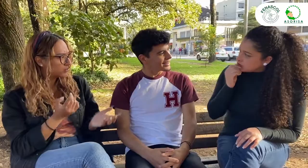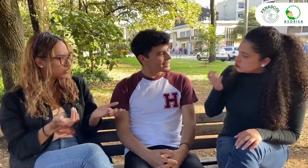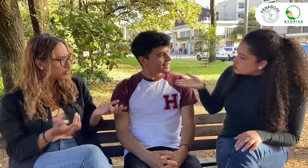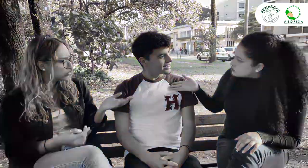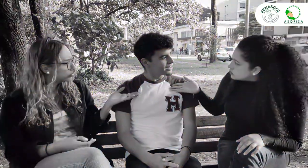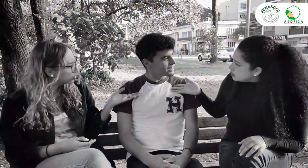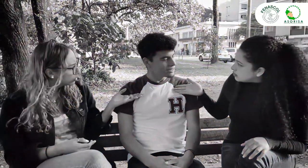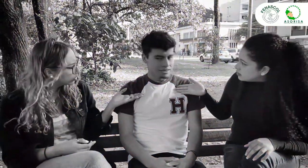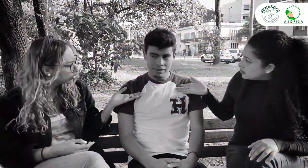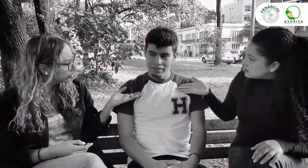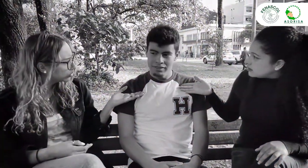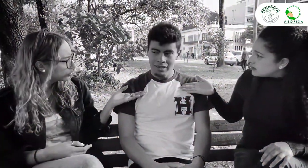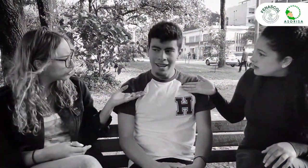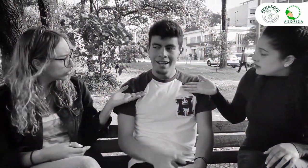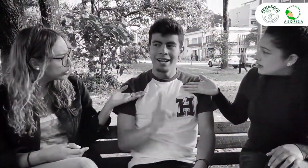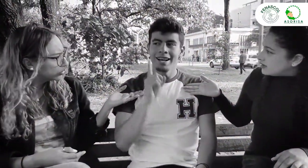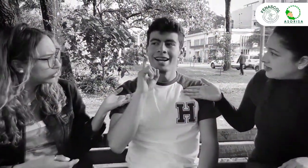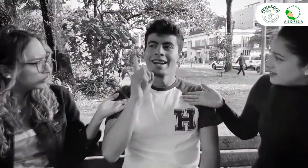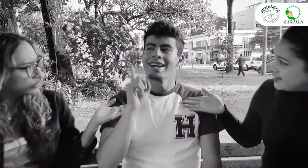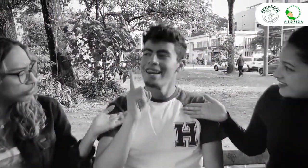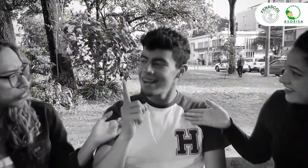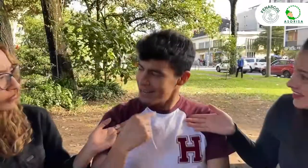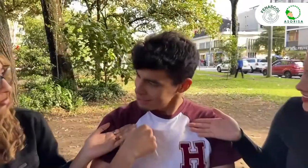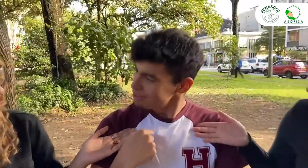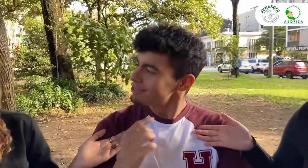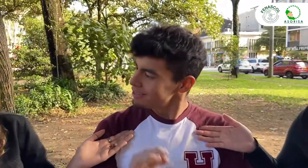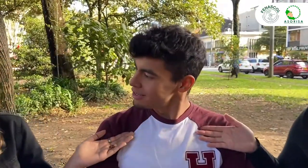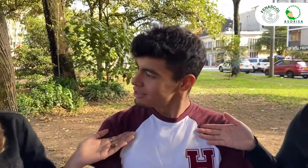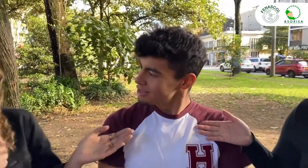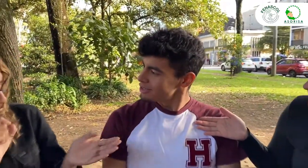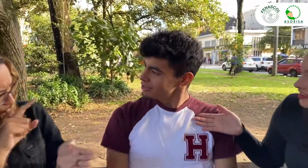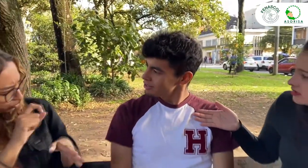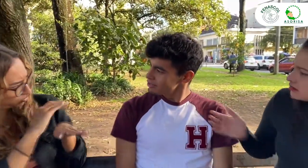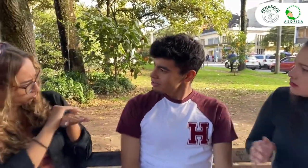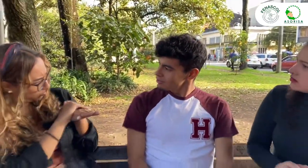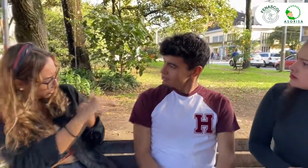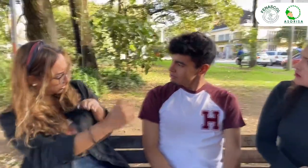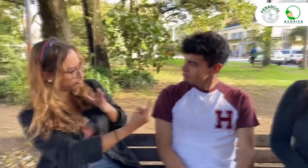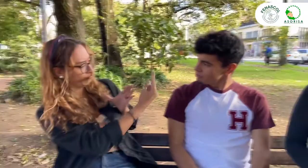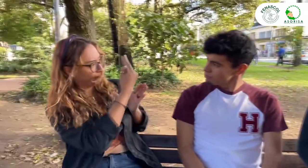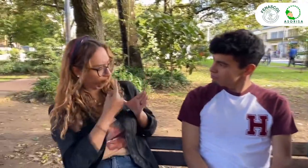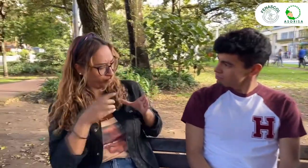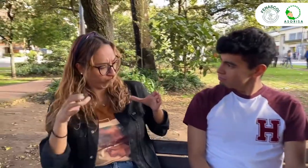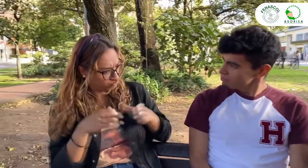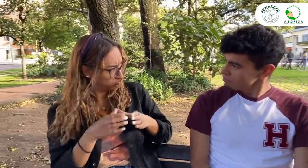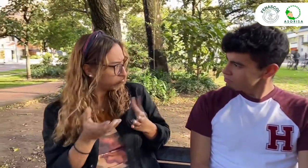y tú yo y tú pudieras unirte a nuestro grupo